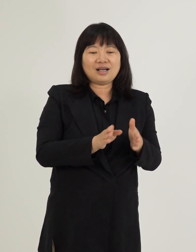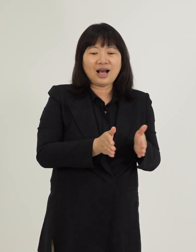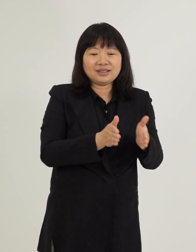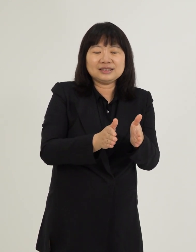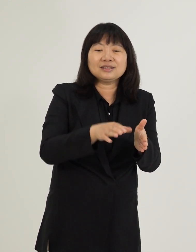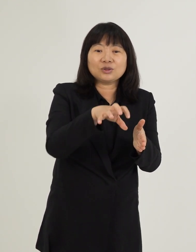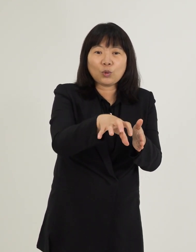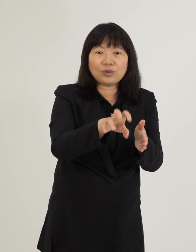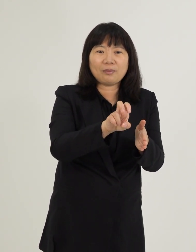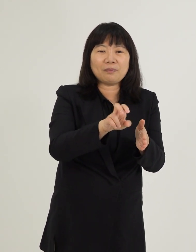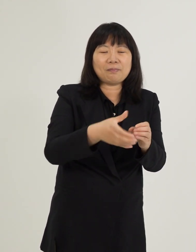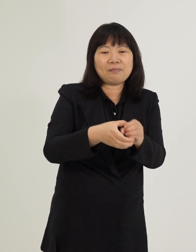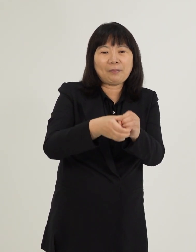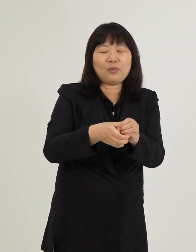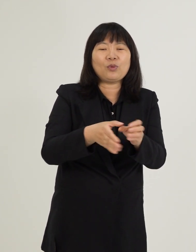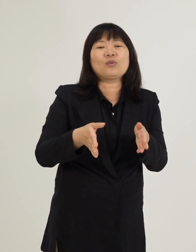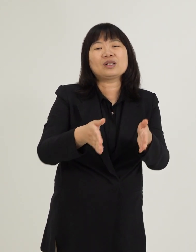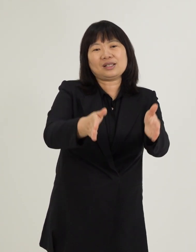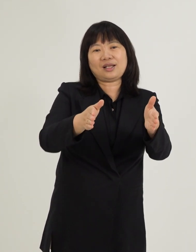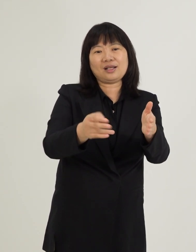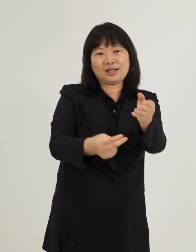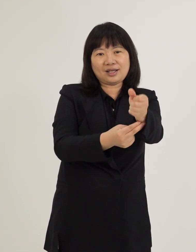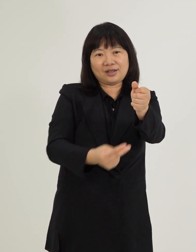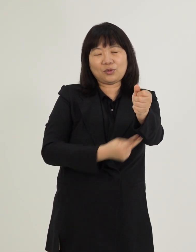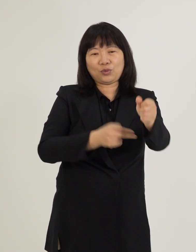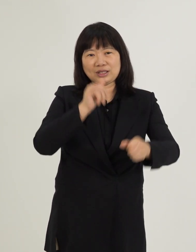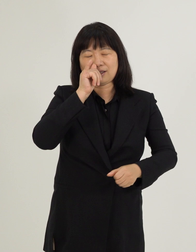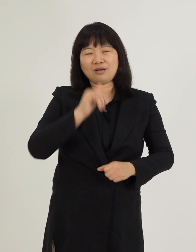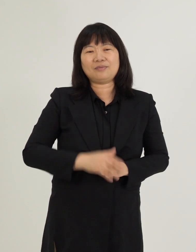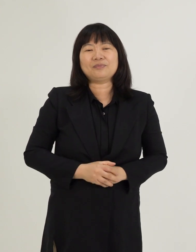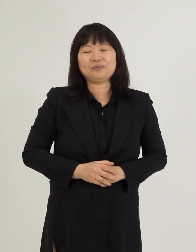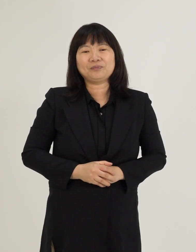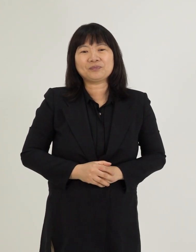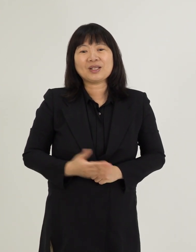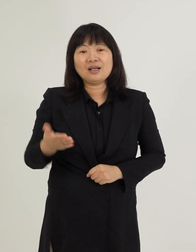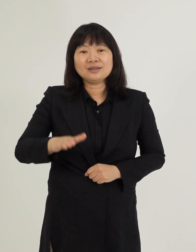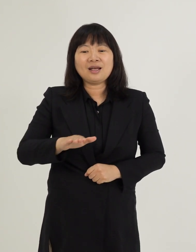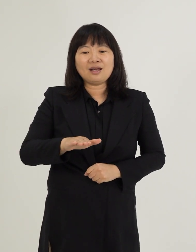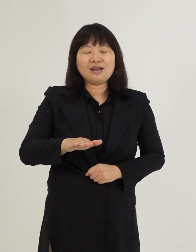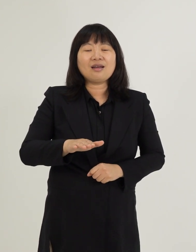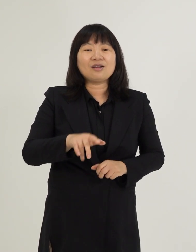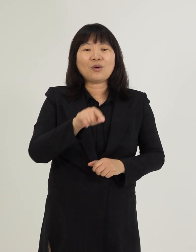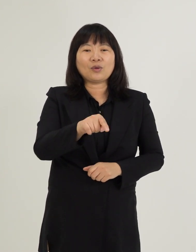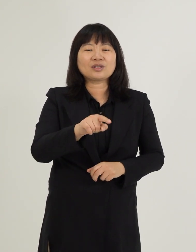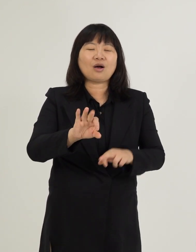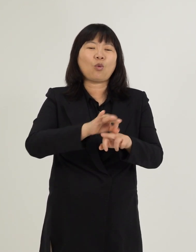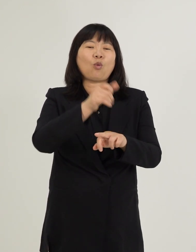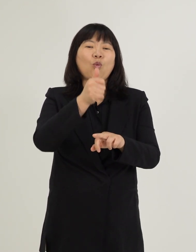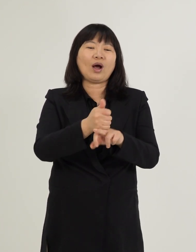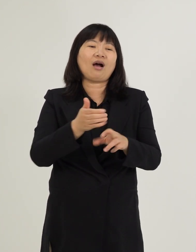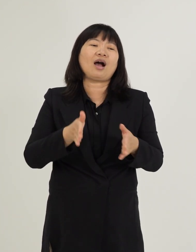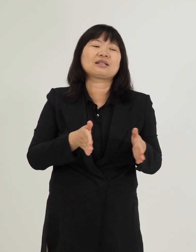지금도 좋은 동네이긴 하지만 거기가 킹스로드라 그랬어요.